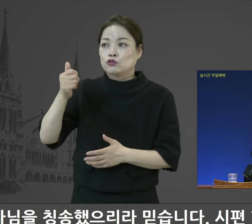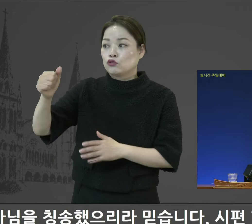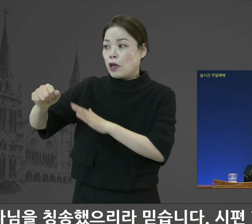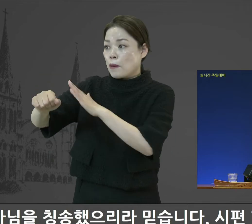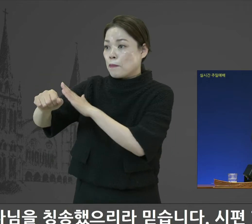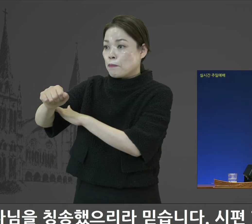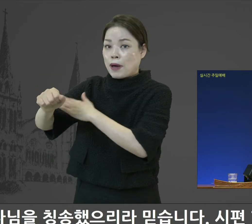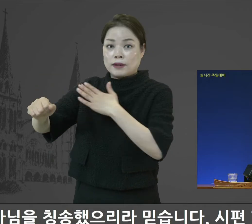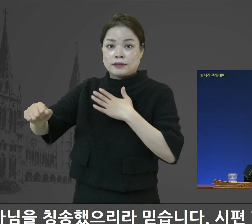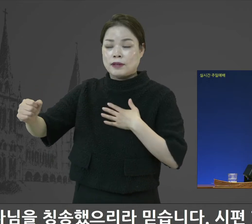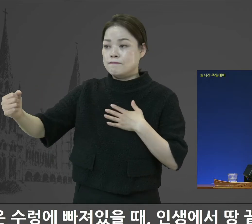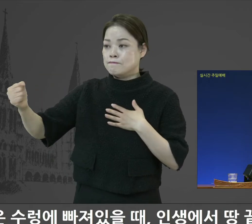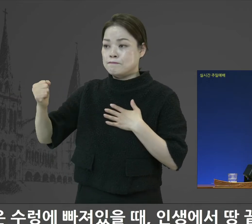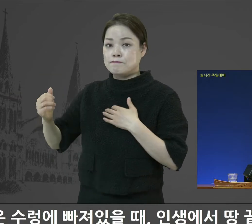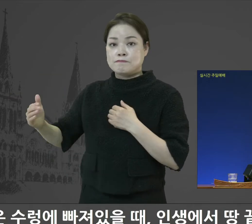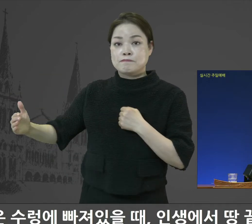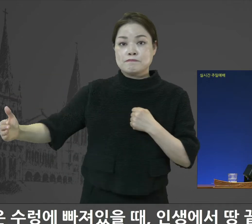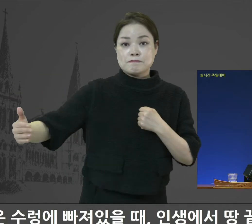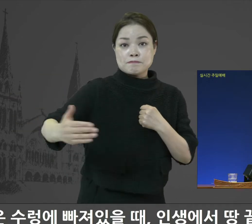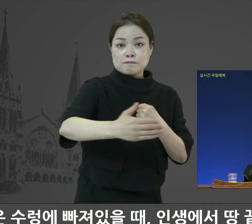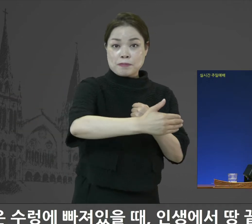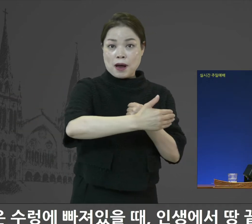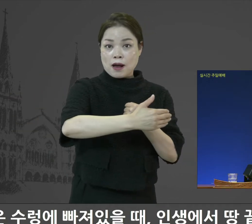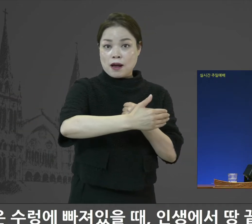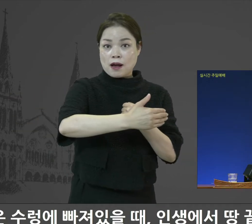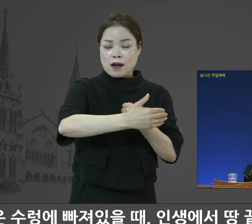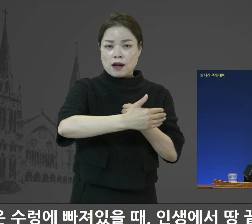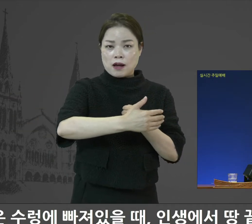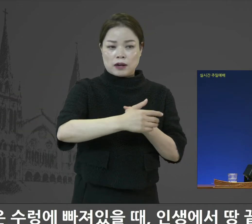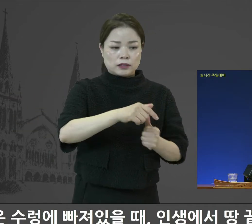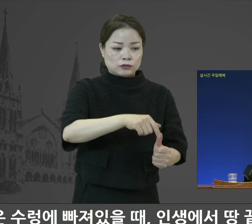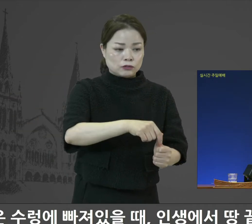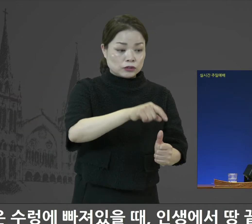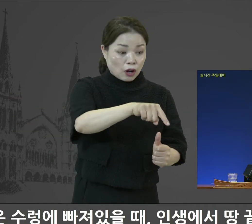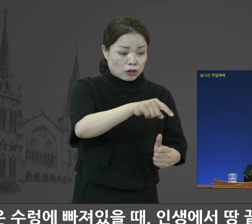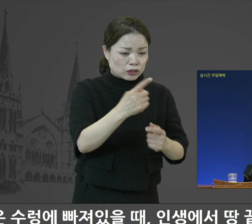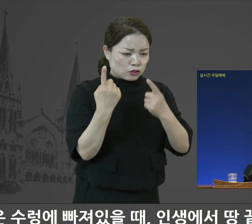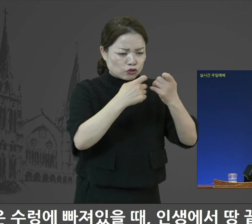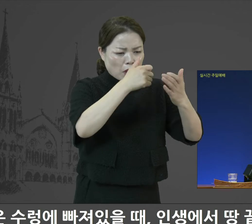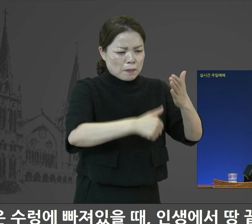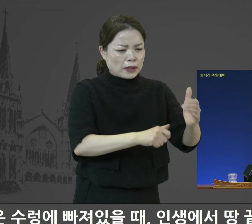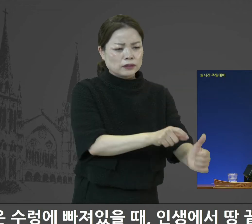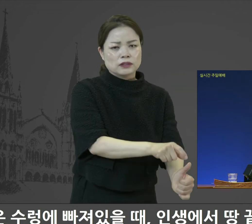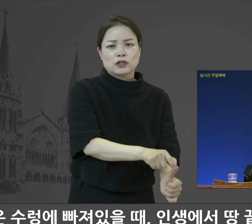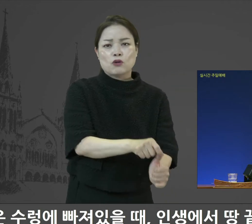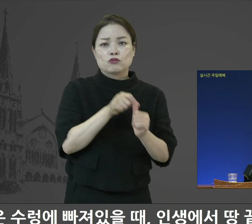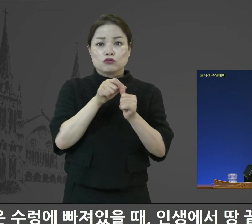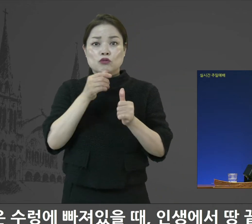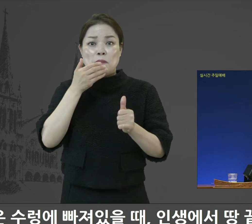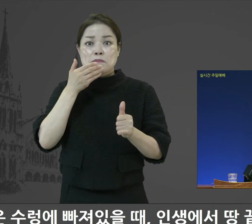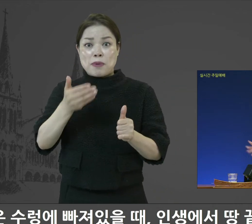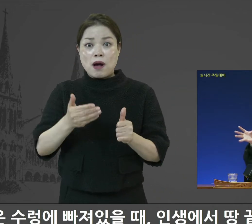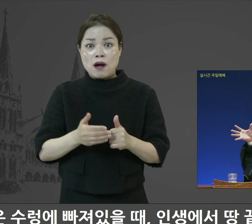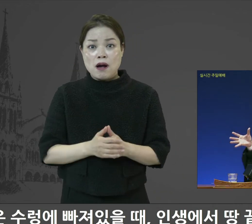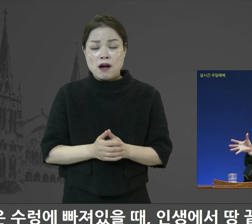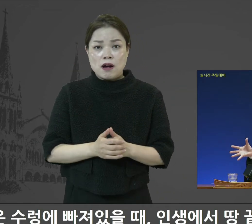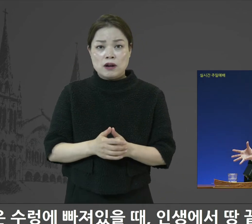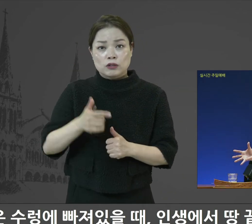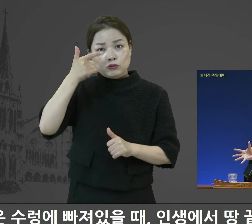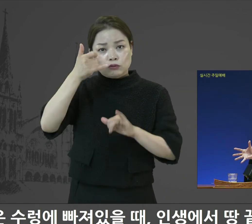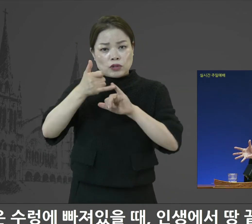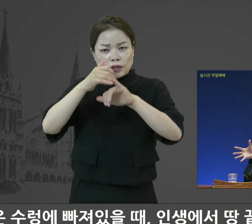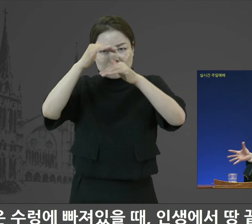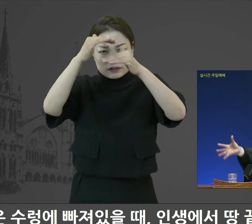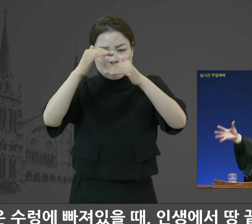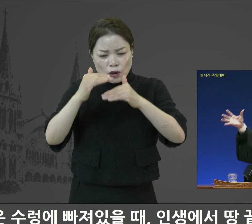팔이 나를 붙들어 그 수렁에서 건져내셨다, 이게 큰일이라고 선포하는 겁니다. 그러니까 구약의 내용들을